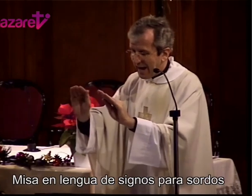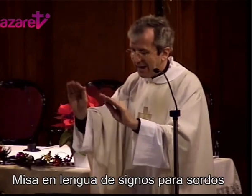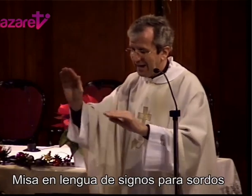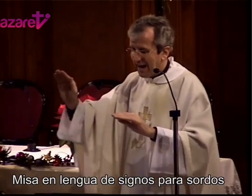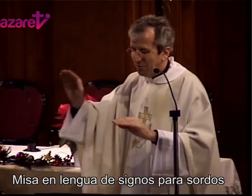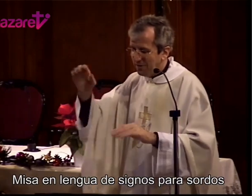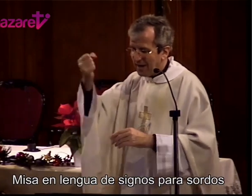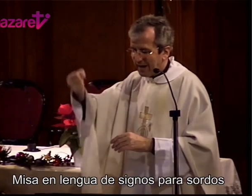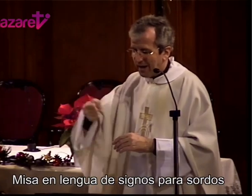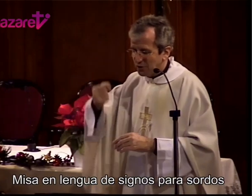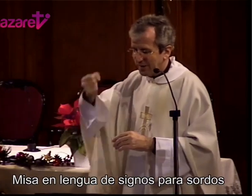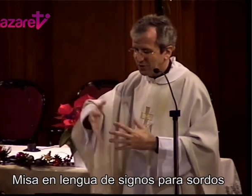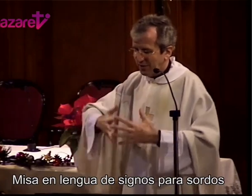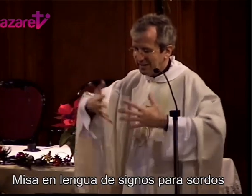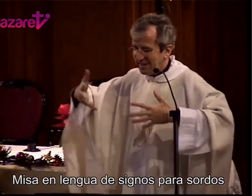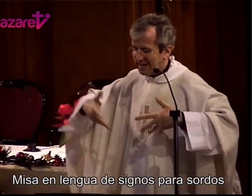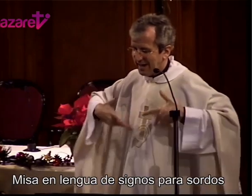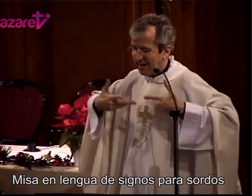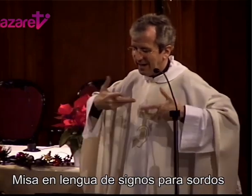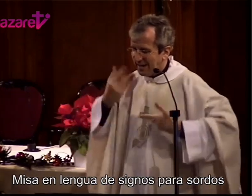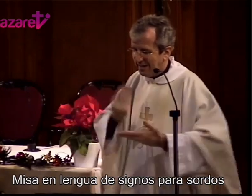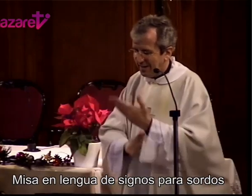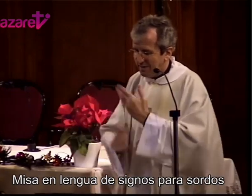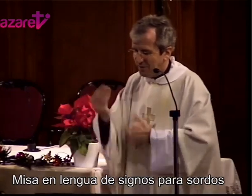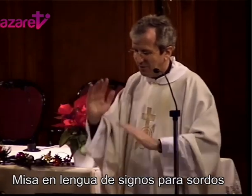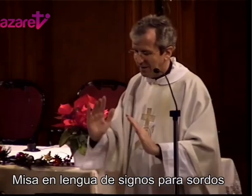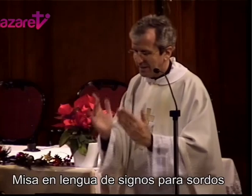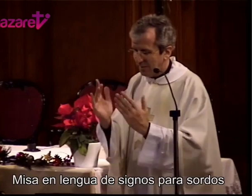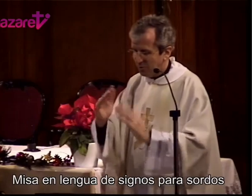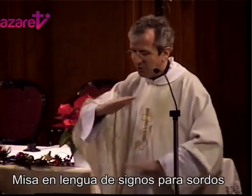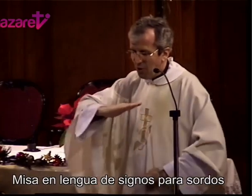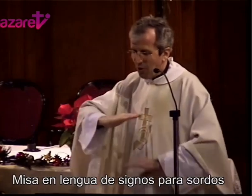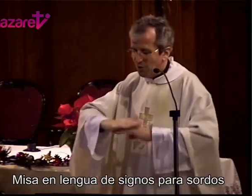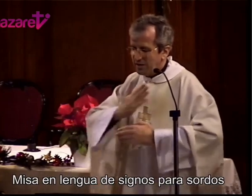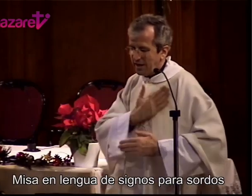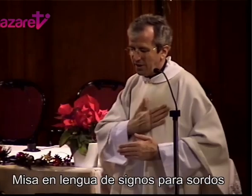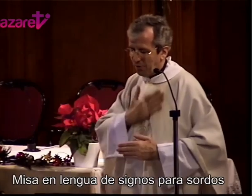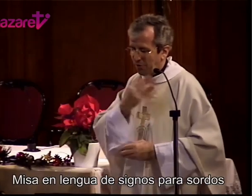ángel anunciar a los pastores esa gran alegría del nacimiento del Salvador, os llene de gozo